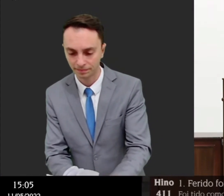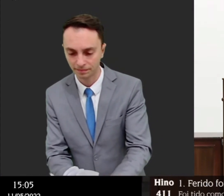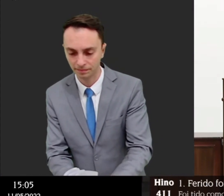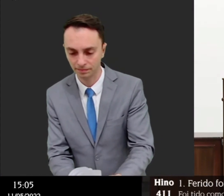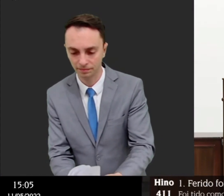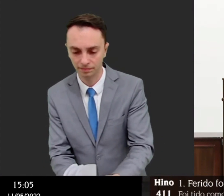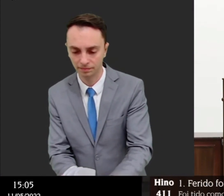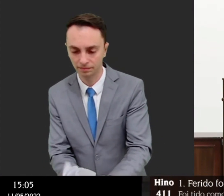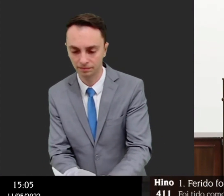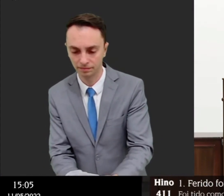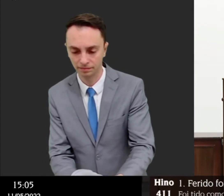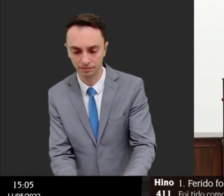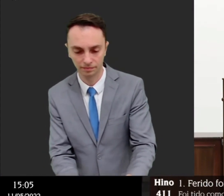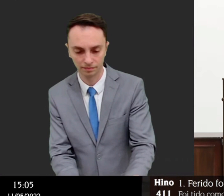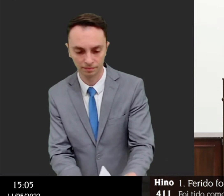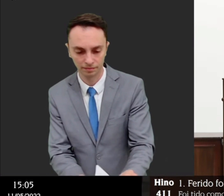Glória a Deus.